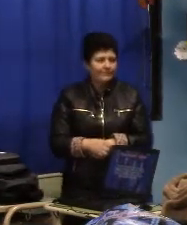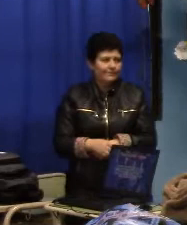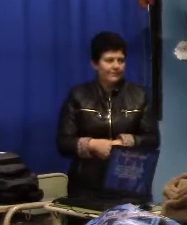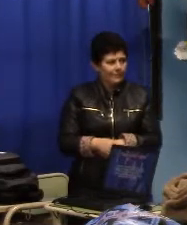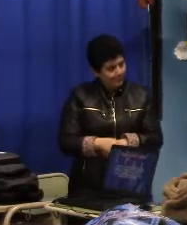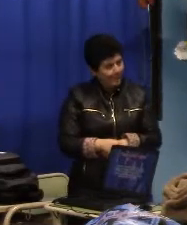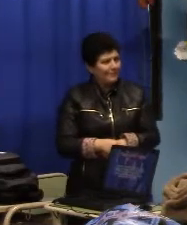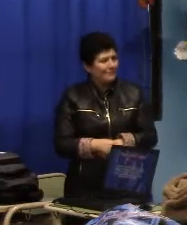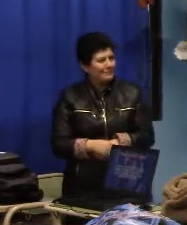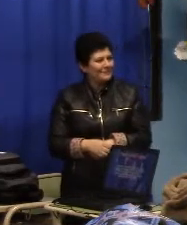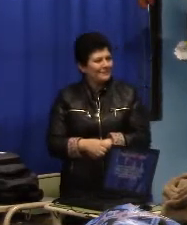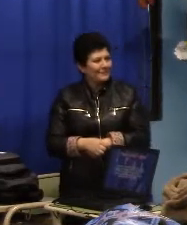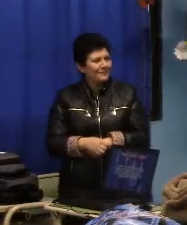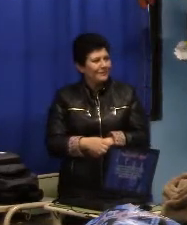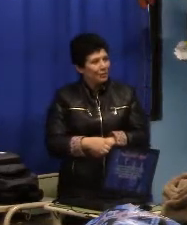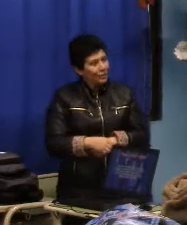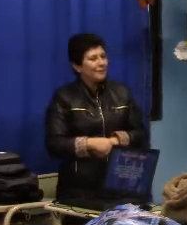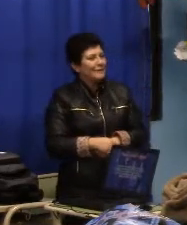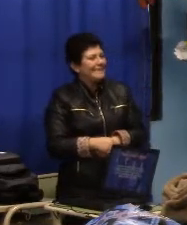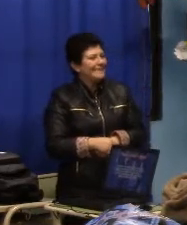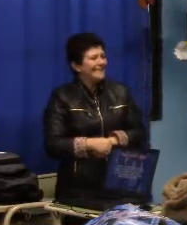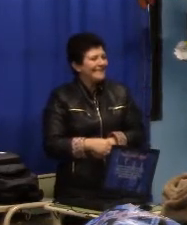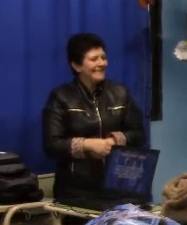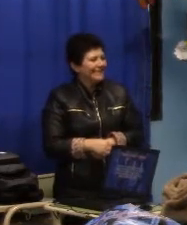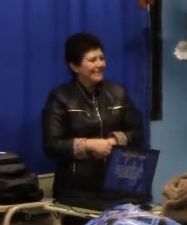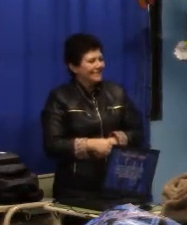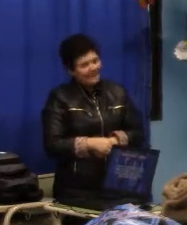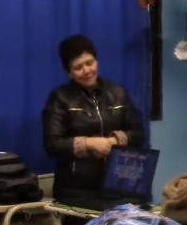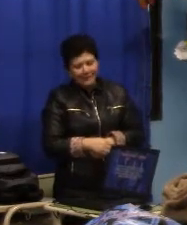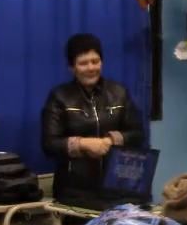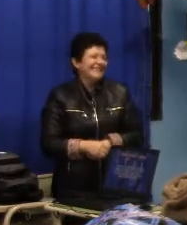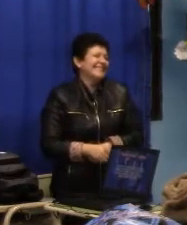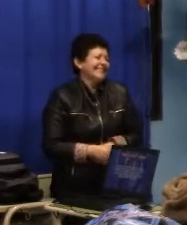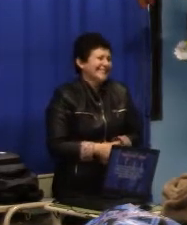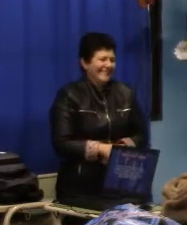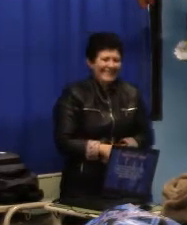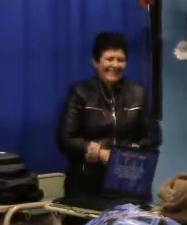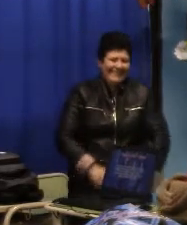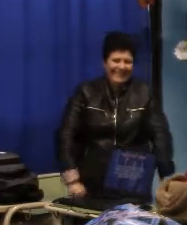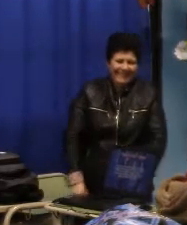¿Cómo vamos? ¿Todo bien? ¿Estás mirando?